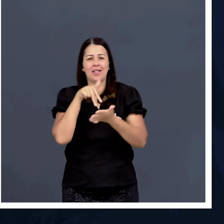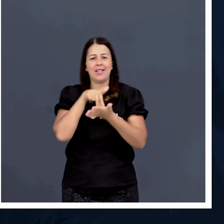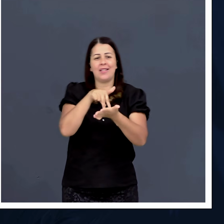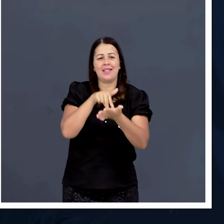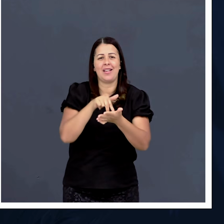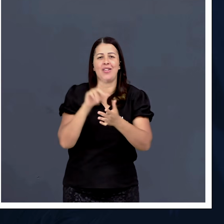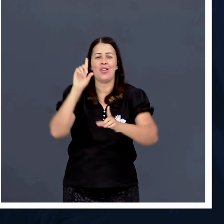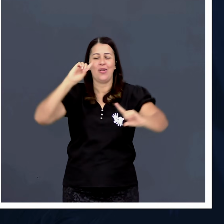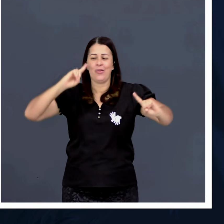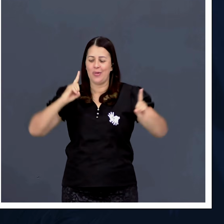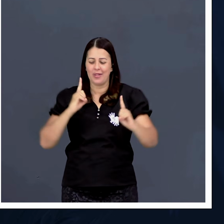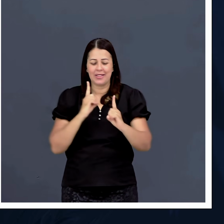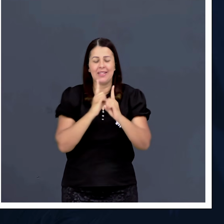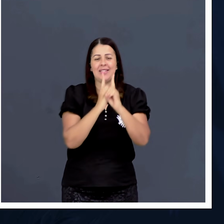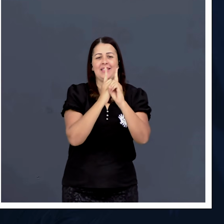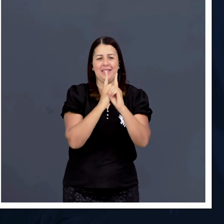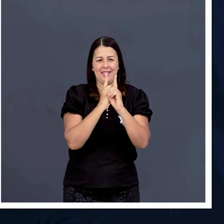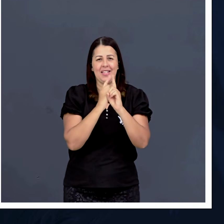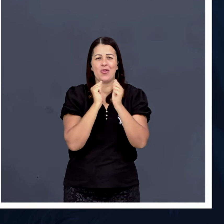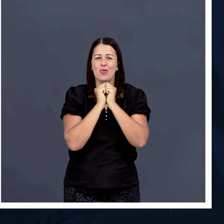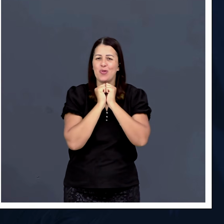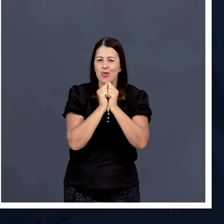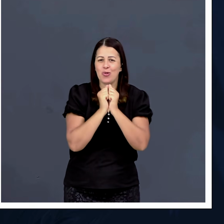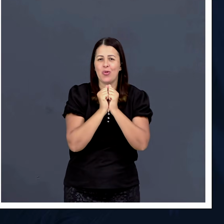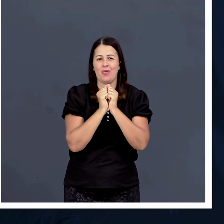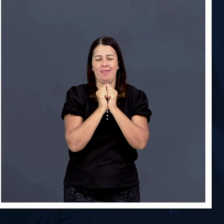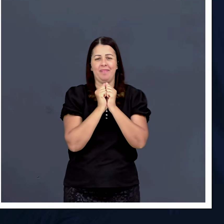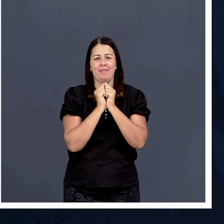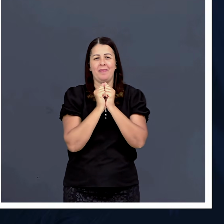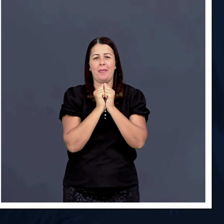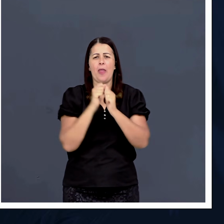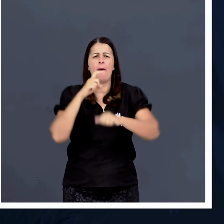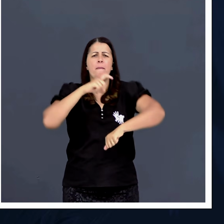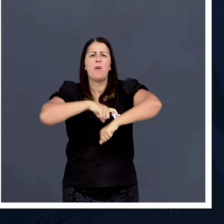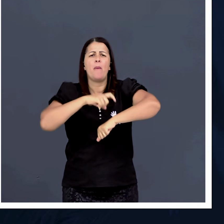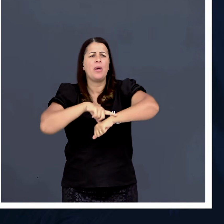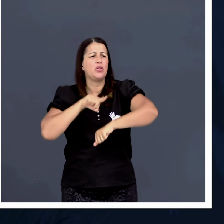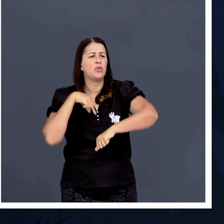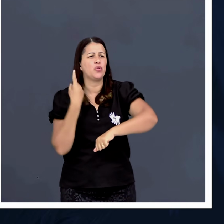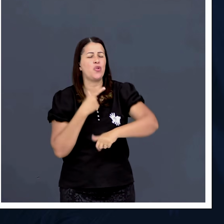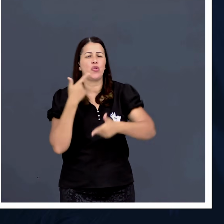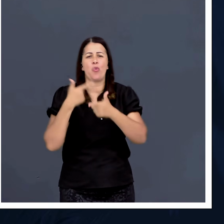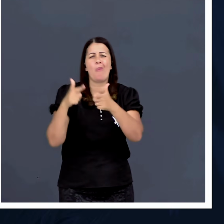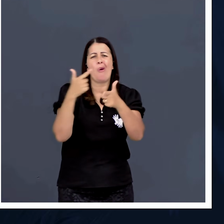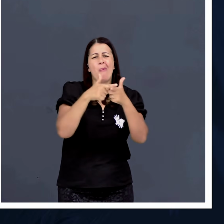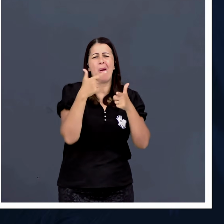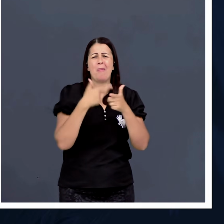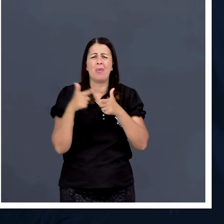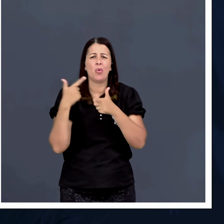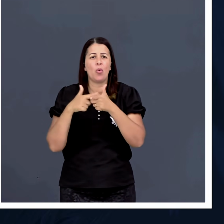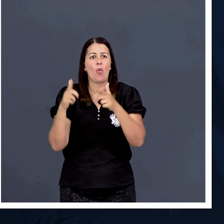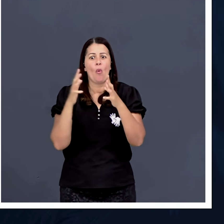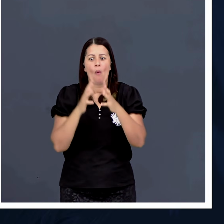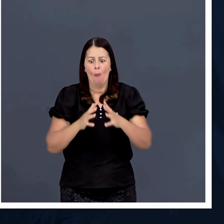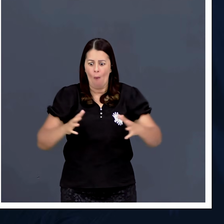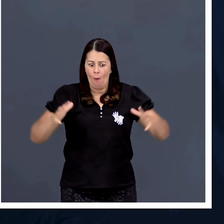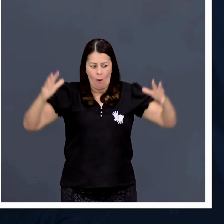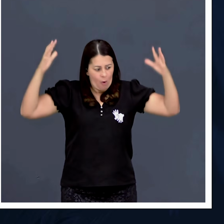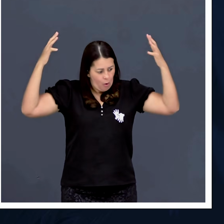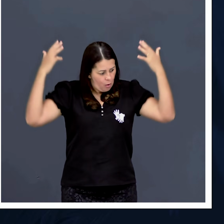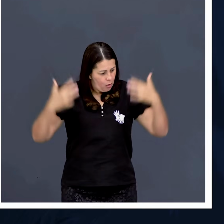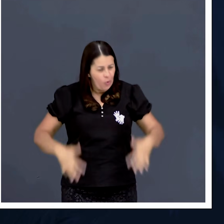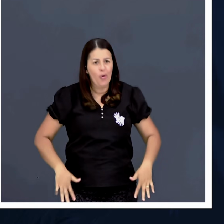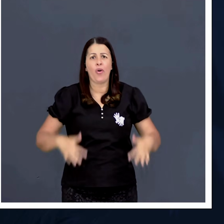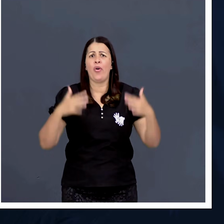se aproxima daqueles que ninguém mais quer estar por perto. No momento em que os nossos problemas estiverem bem grandes, é nesse momento